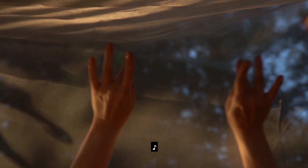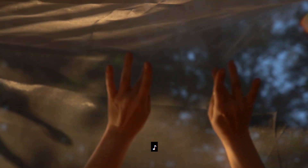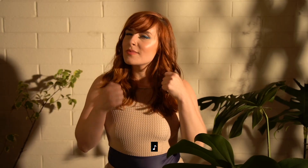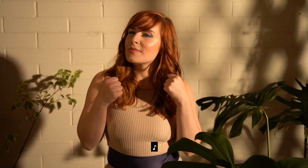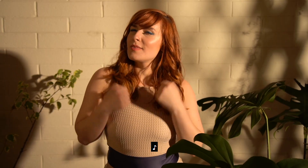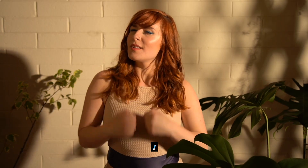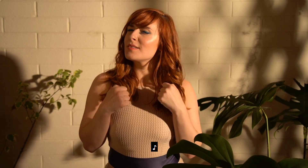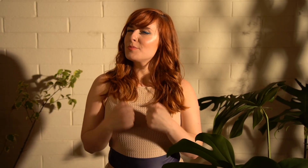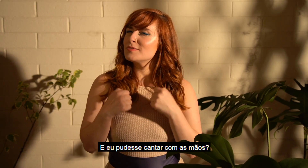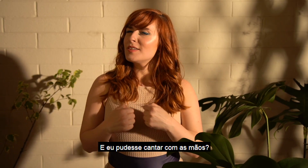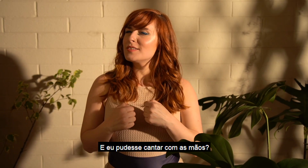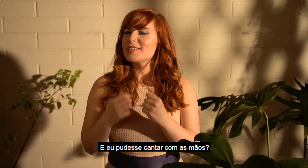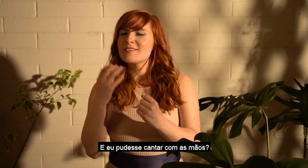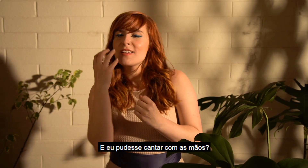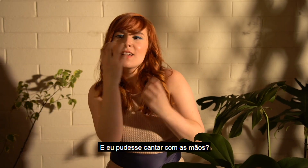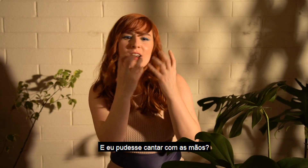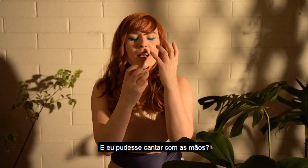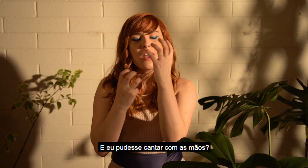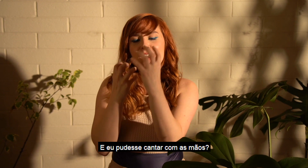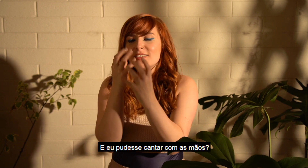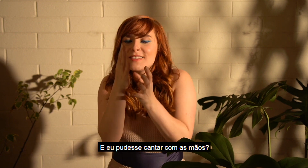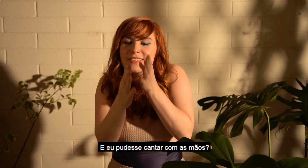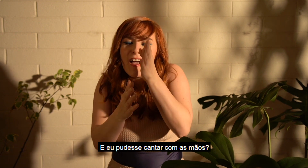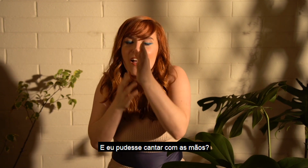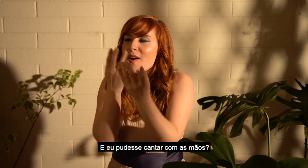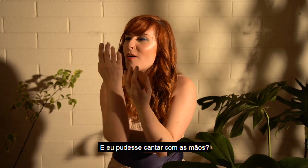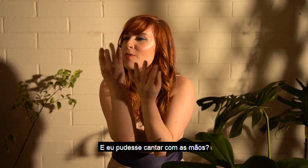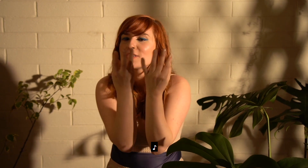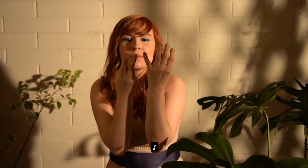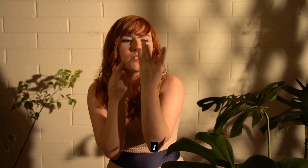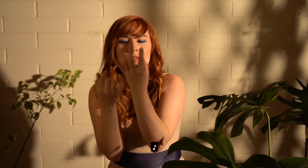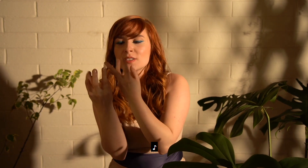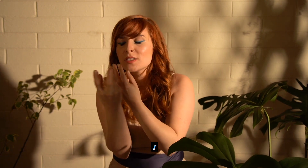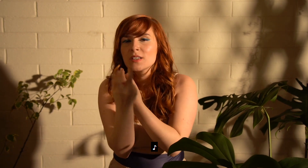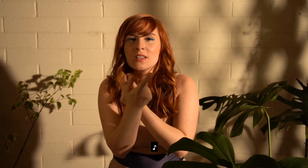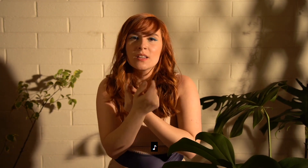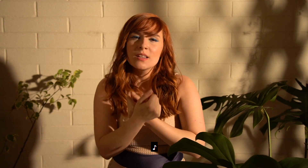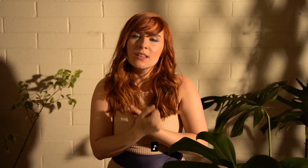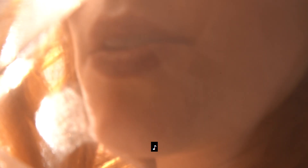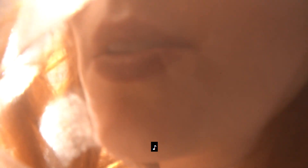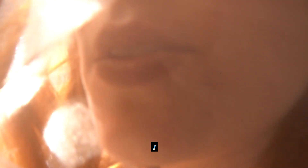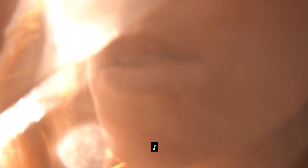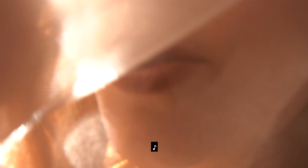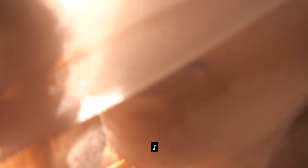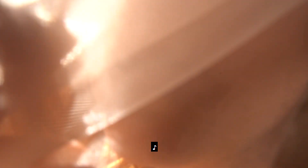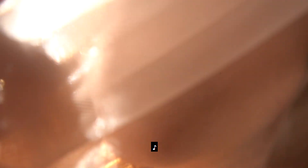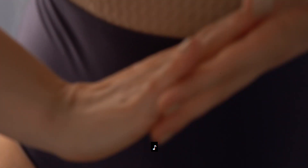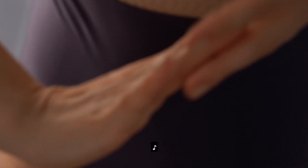move suavemente. E se eu pudesse cantar com as mãos? A fala de Luísa é traduzida para libras por ela mesma. Diante de uma